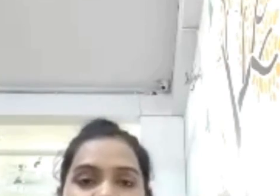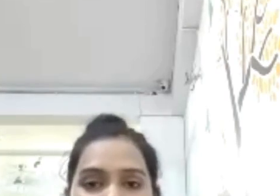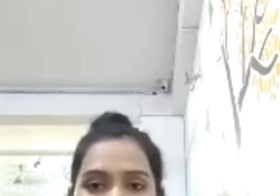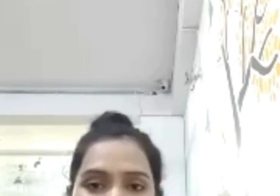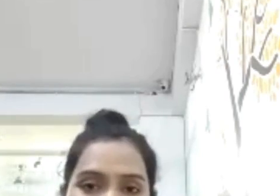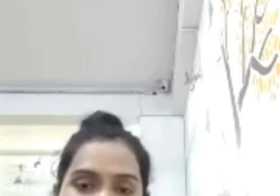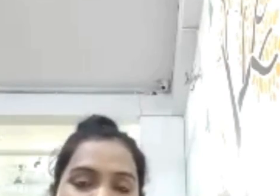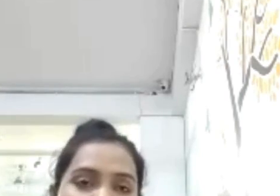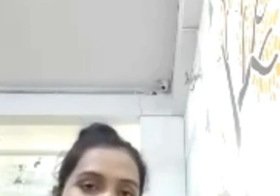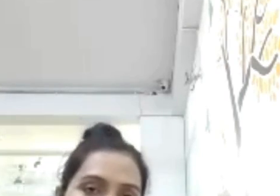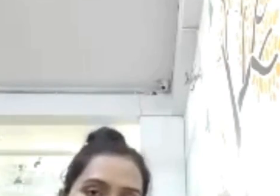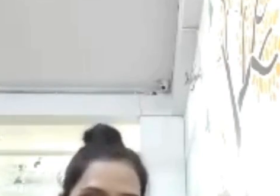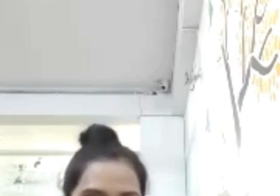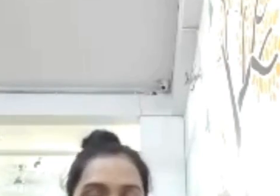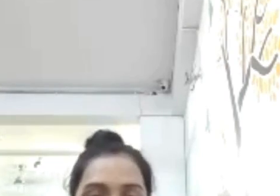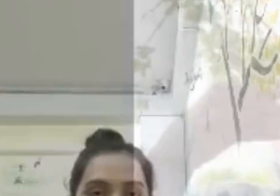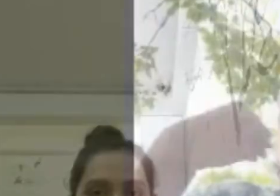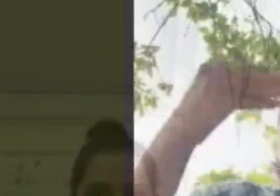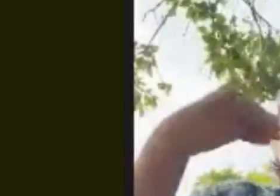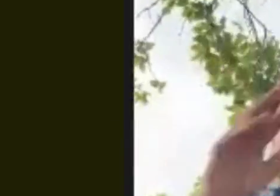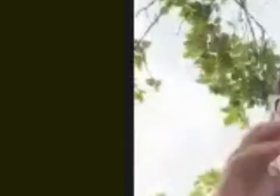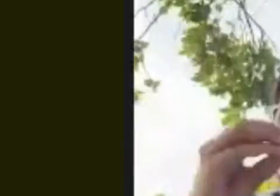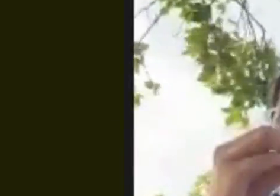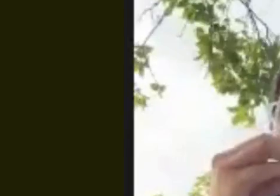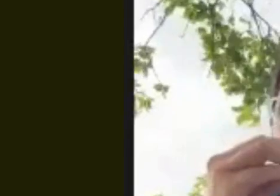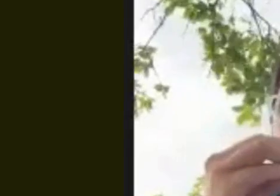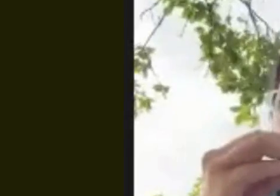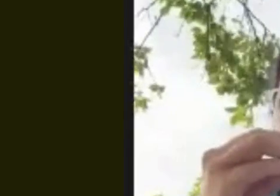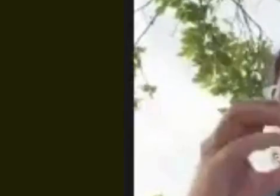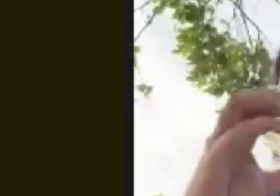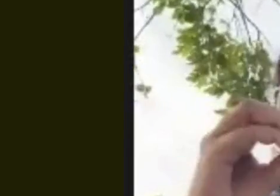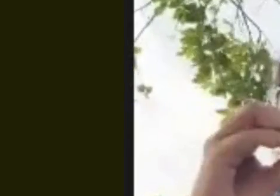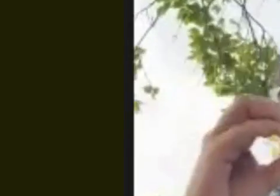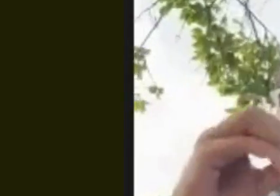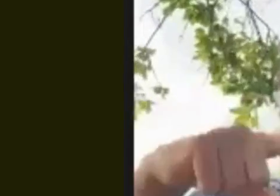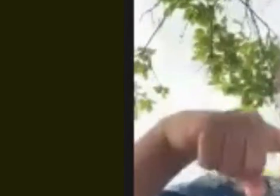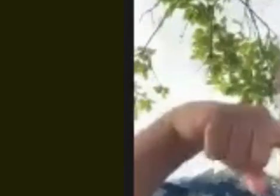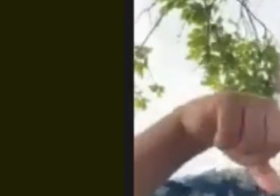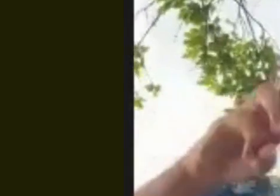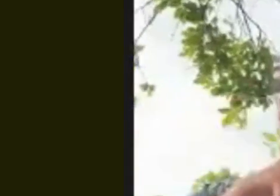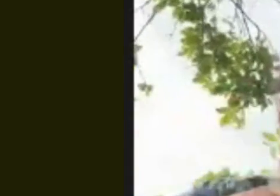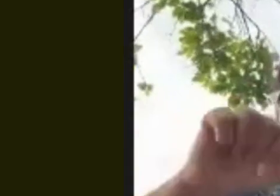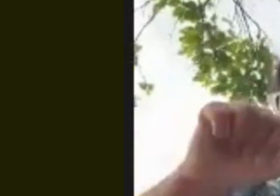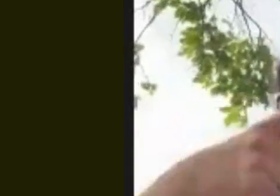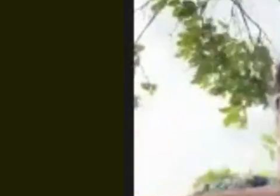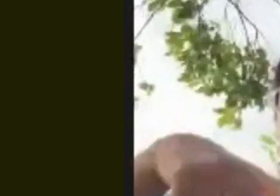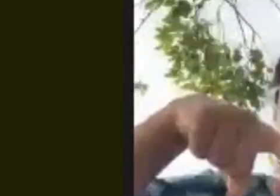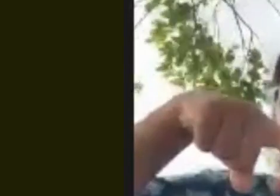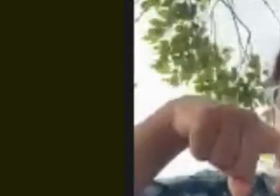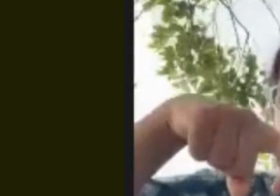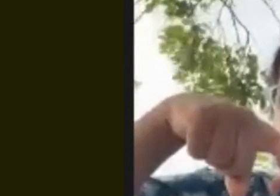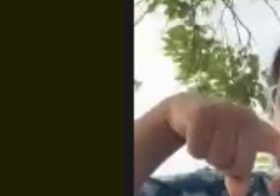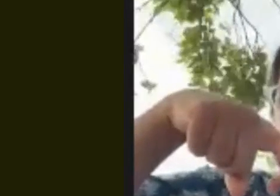वो भी करती रही थी, तो इसलिए मैंने इसमें पार्टिसिपेट किया। और अभी भी मैं सीख रही हूँ। अभी भी मैं जो पेंटिंग्स